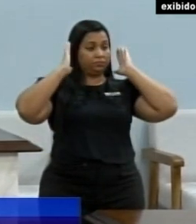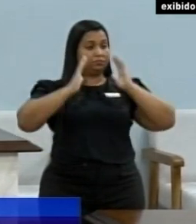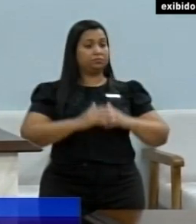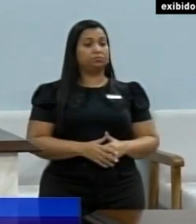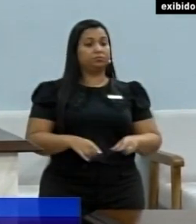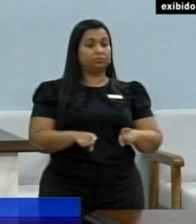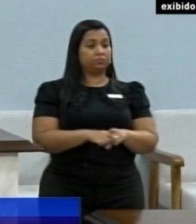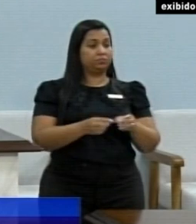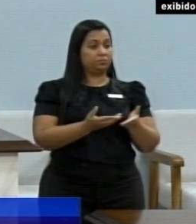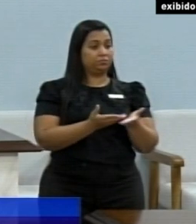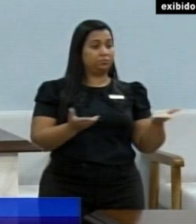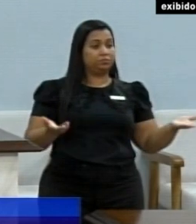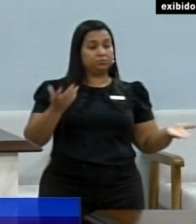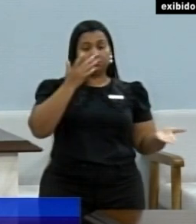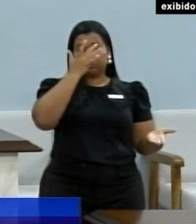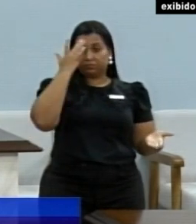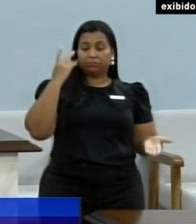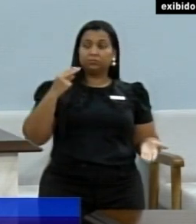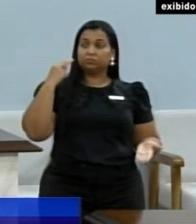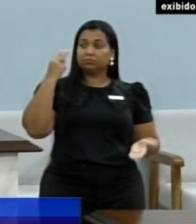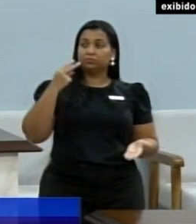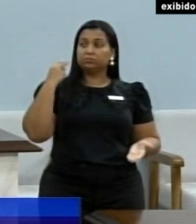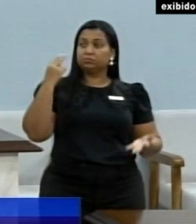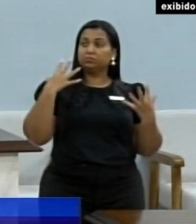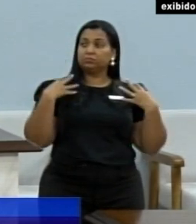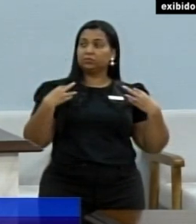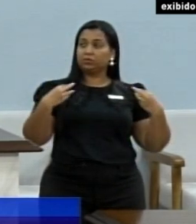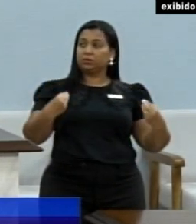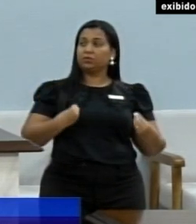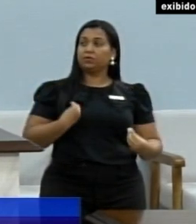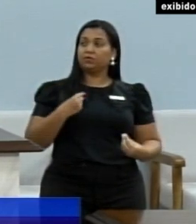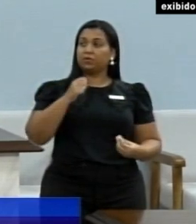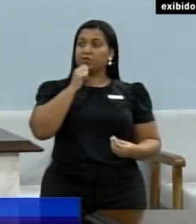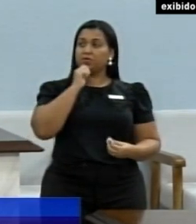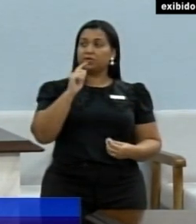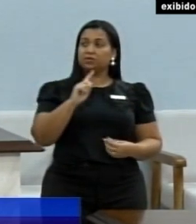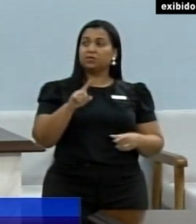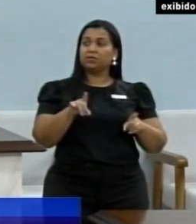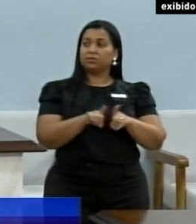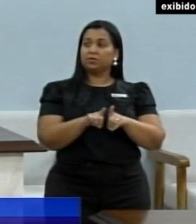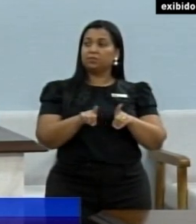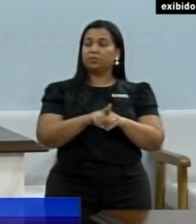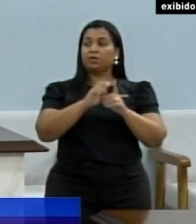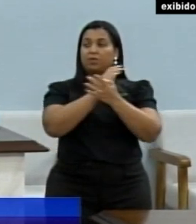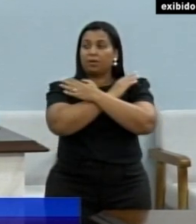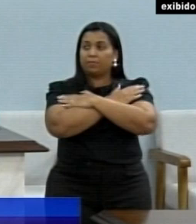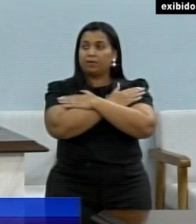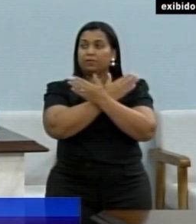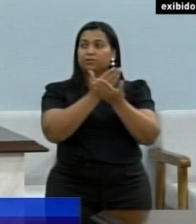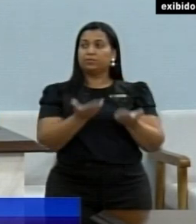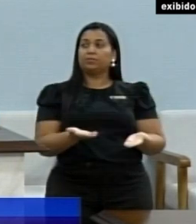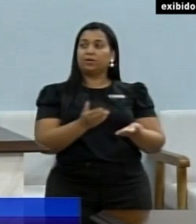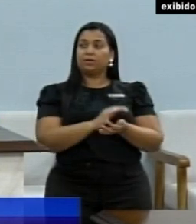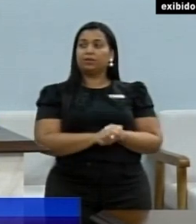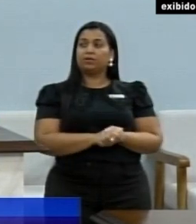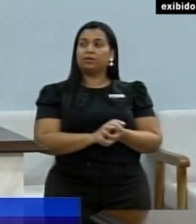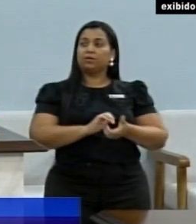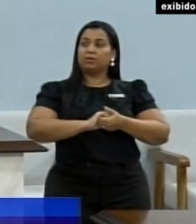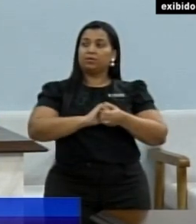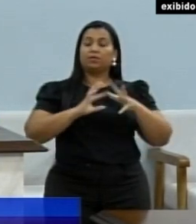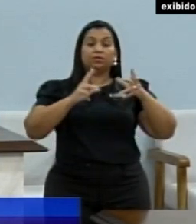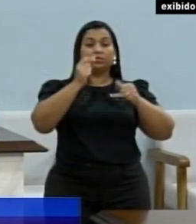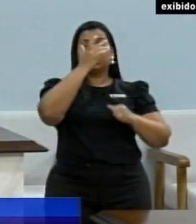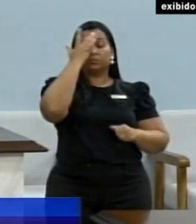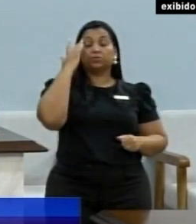cumprimentar os vereadores. A Karina Caroline não está aqui agora, mas também deixo aqui um abraço para ela. Cumprimento a todos que